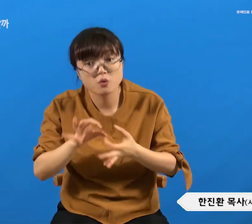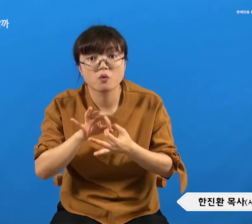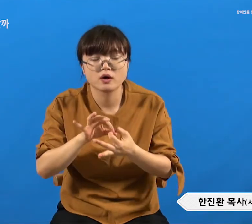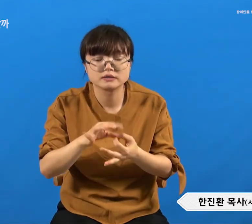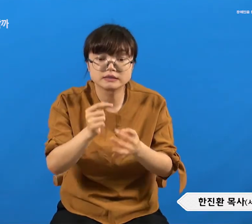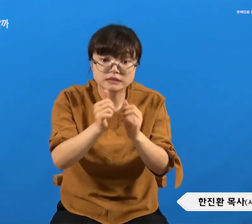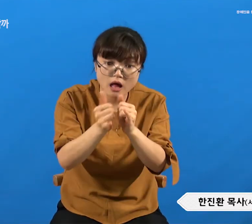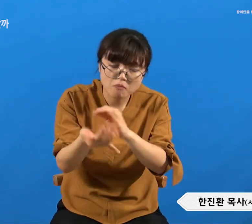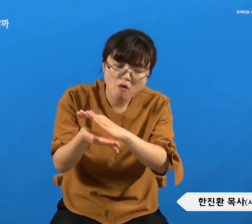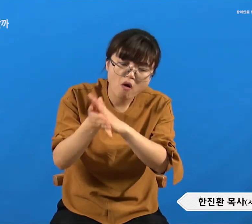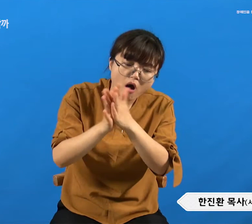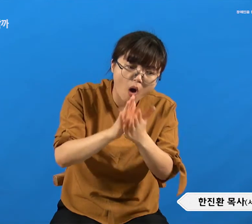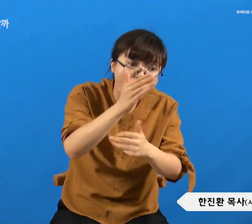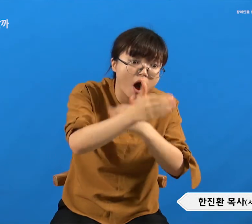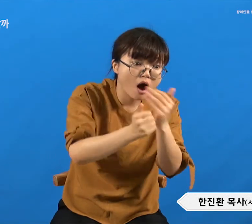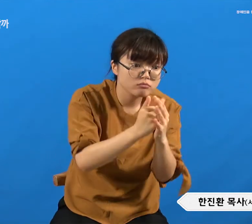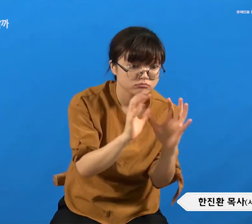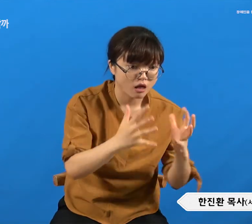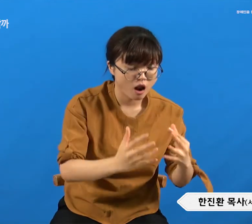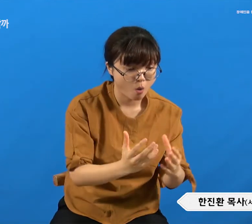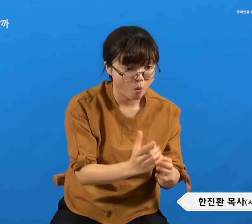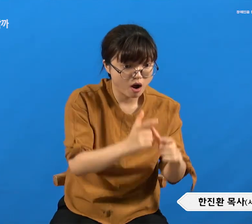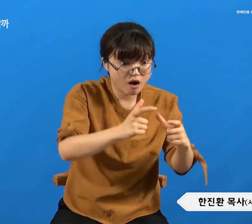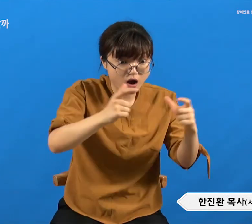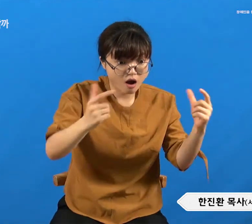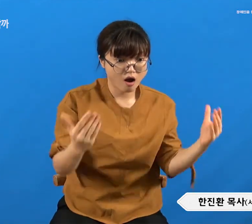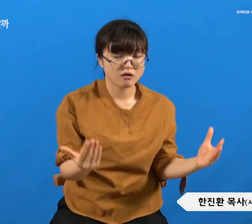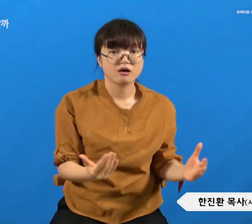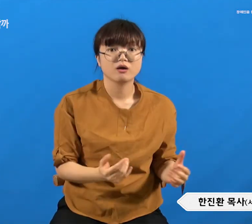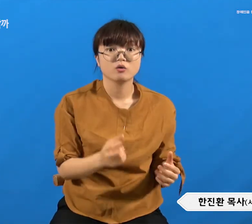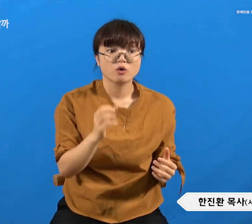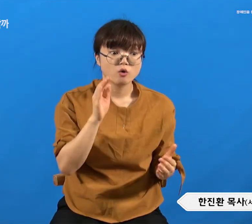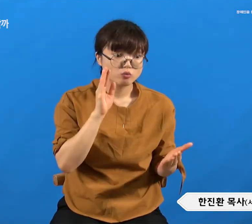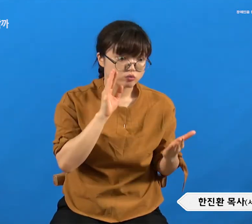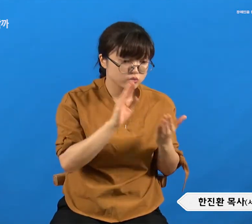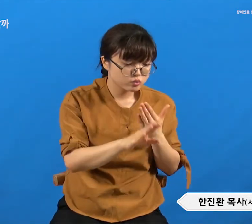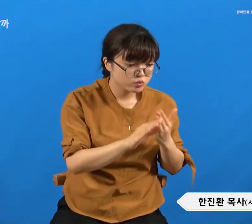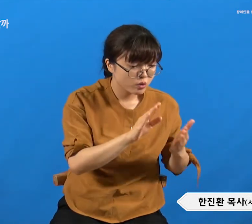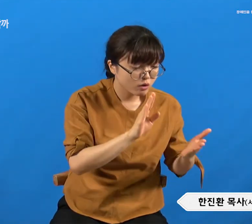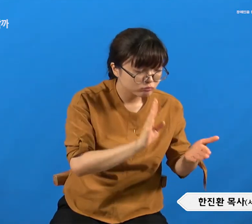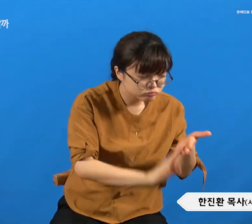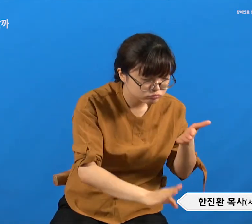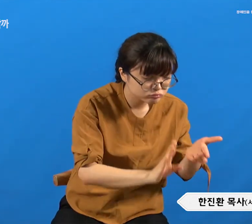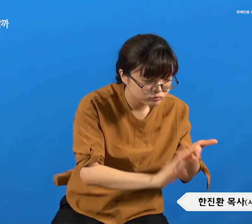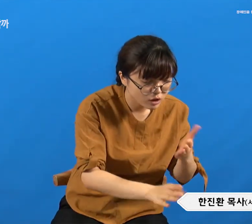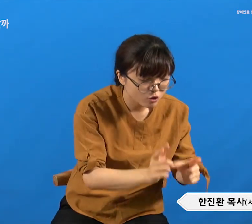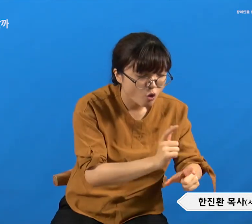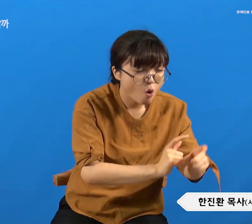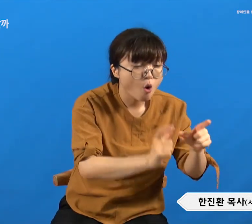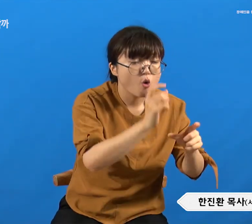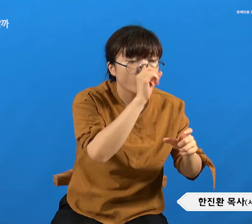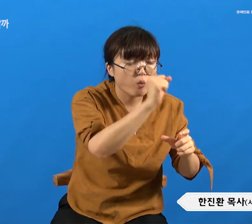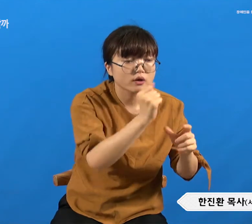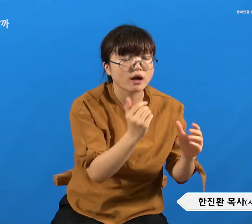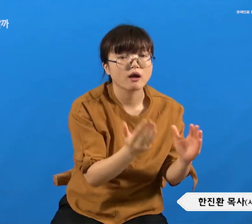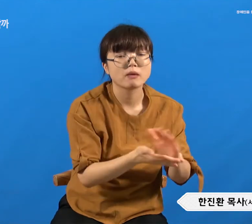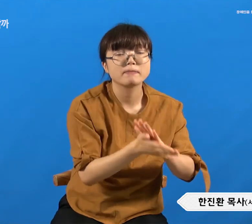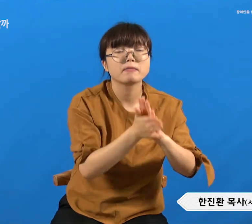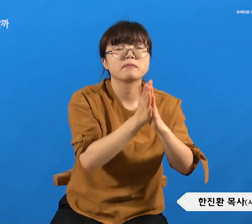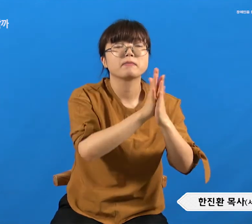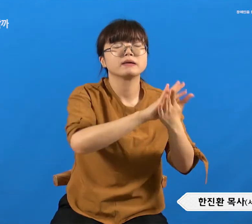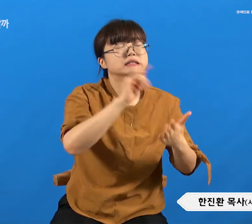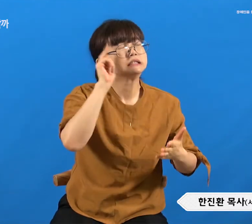사람들이 바뀌고 하나님의 나라가 확장되어 가고 또 장차 일이 개성되어 갈 그 멀리를 바라보면서